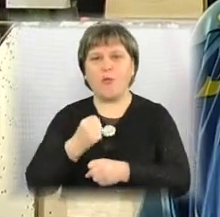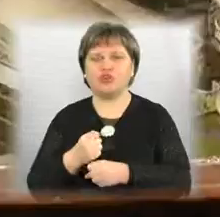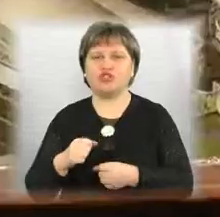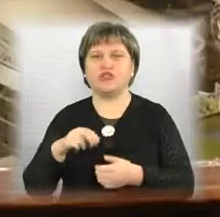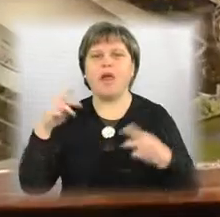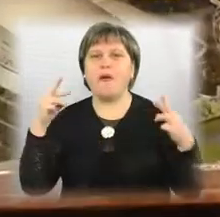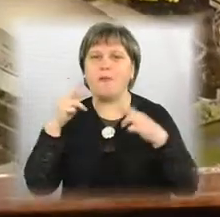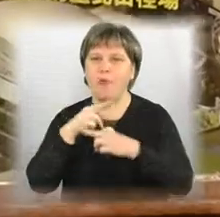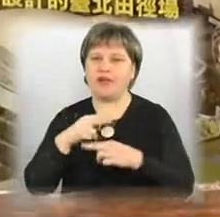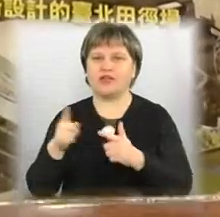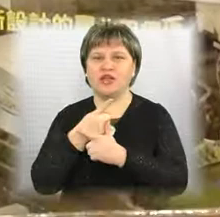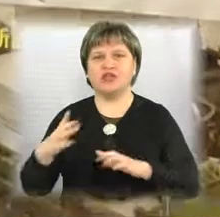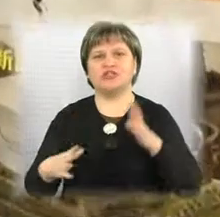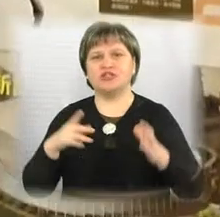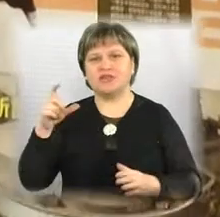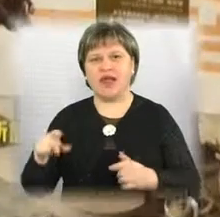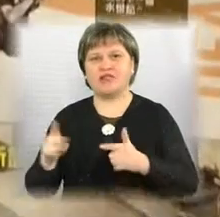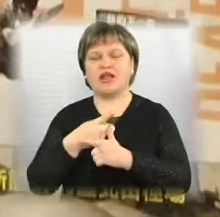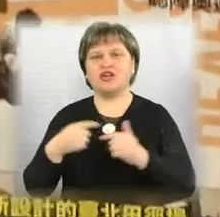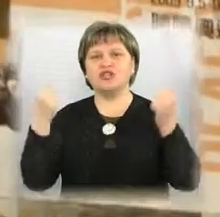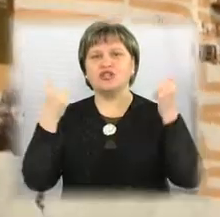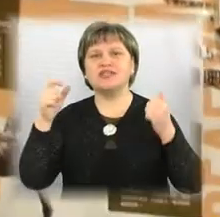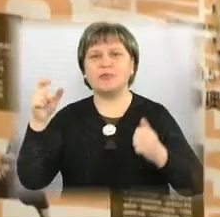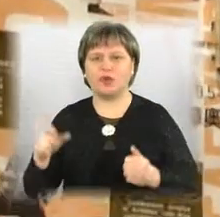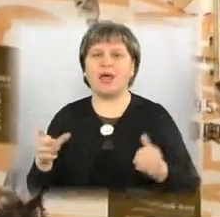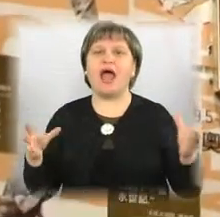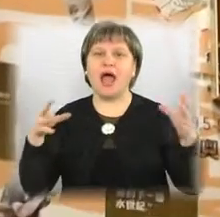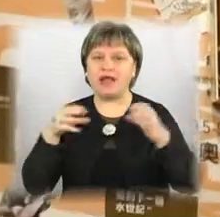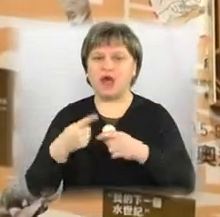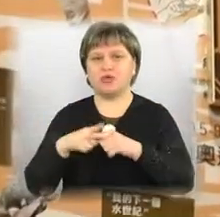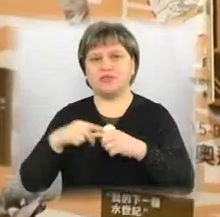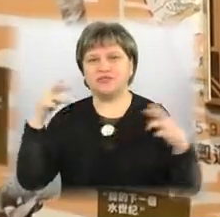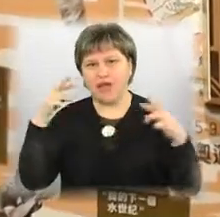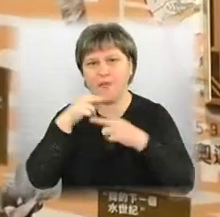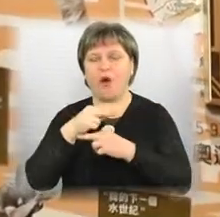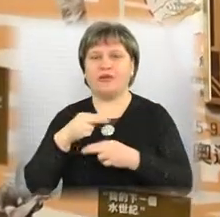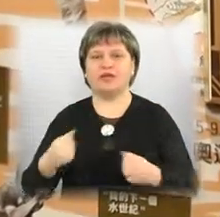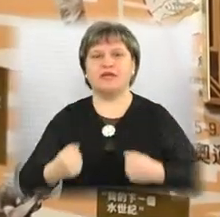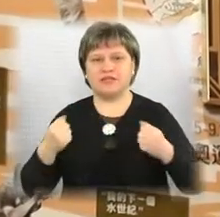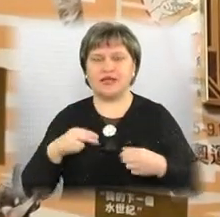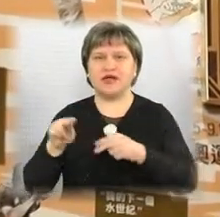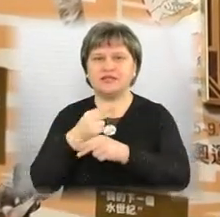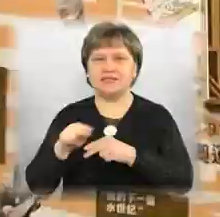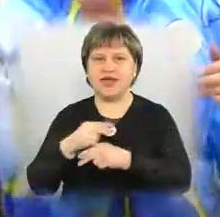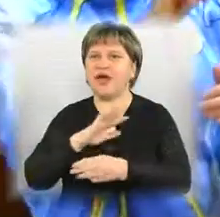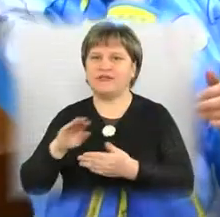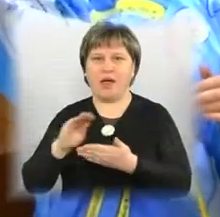чи тренерські помилки, чи помилки спортсмена. І разом ці помилки старатися не